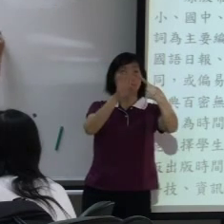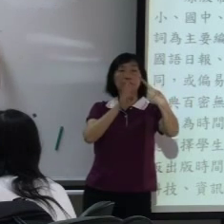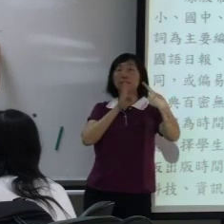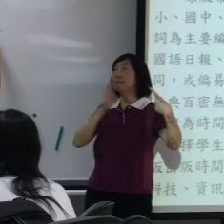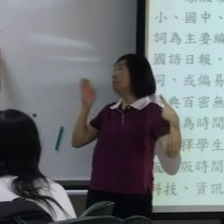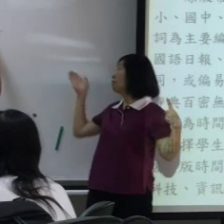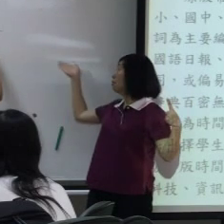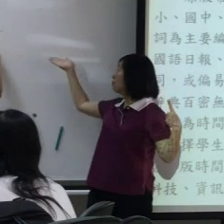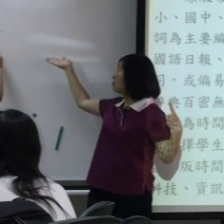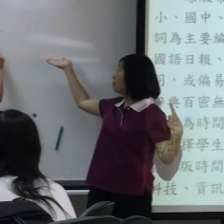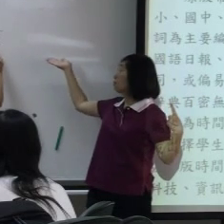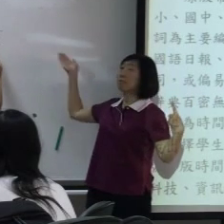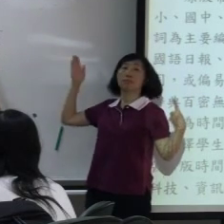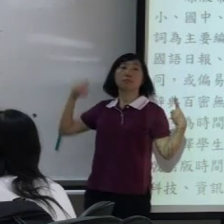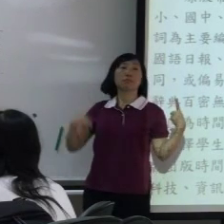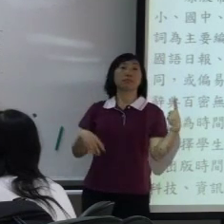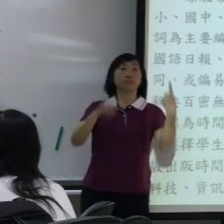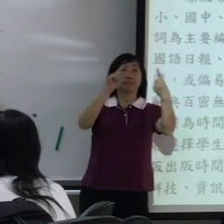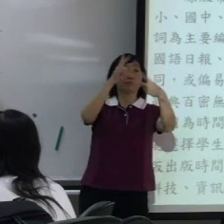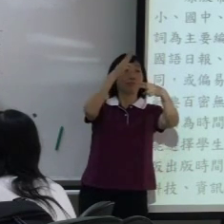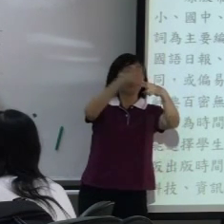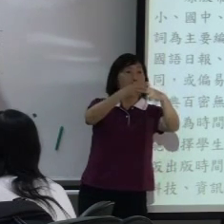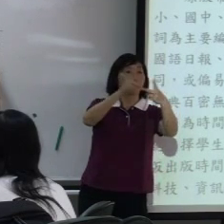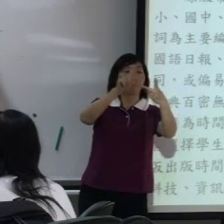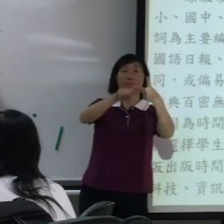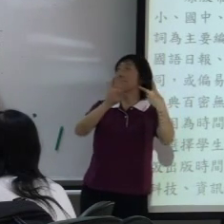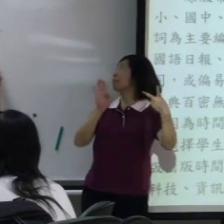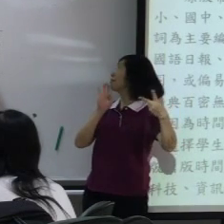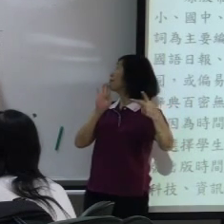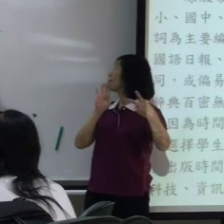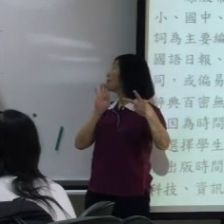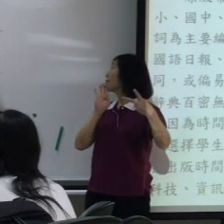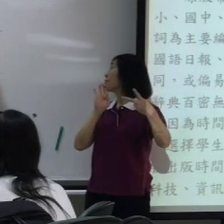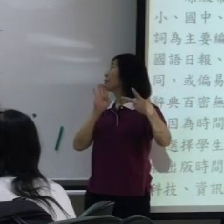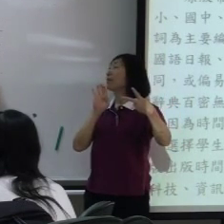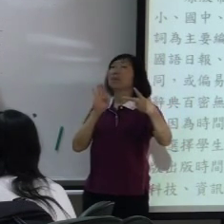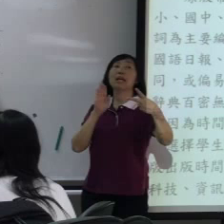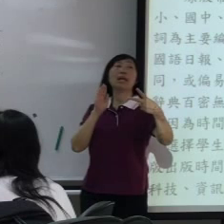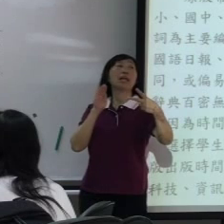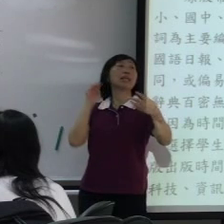一个是信，第二个是答，